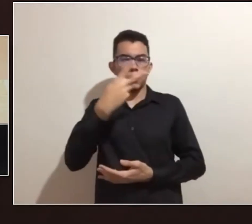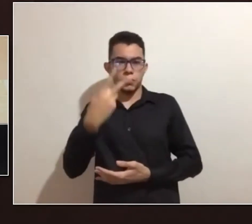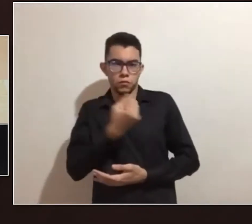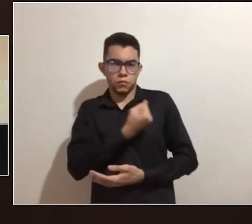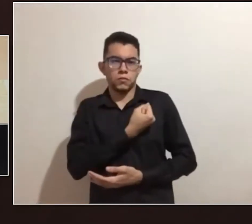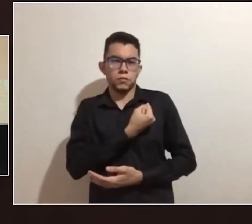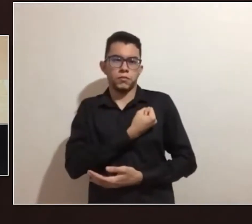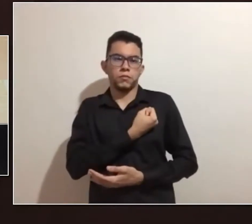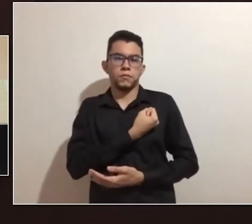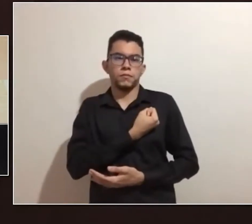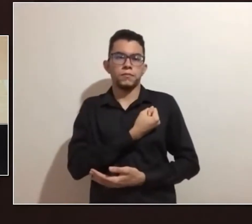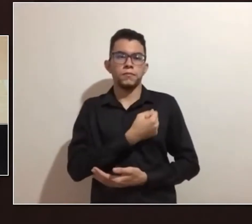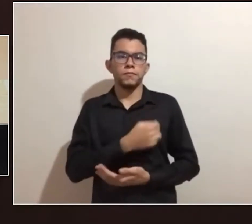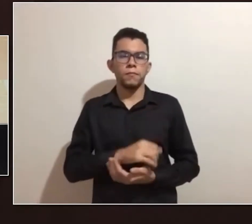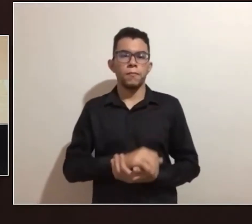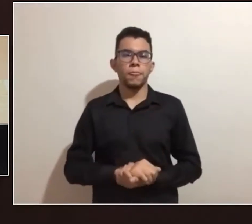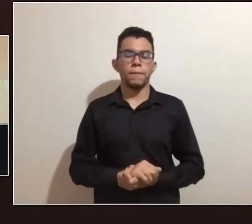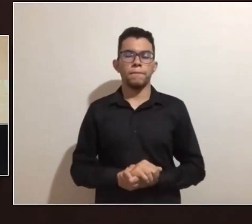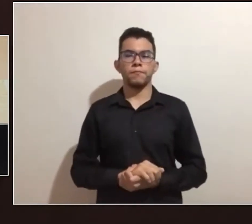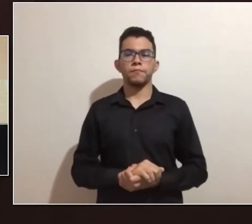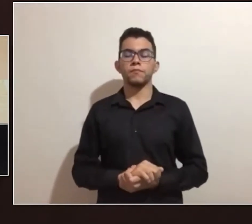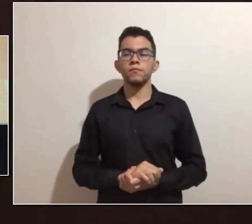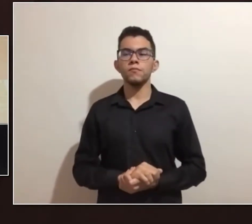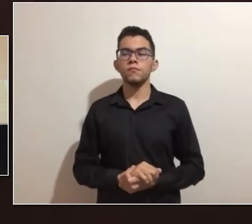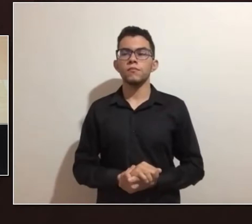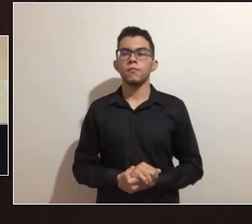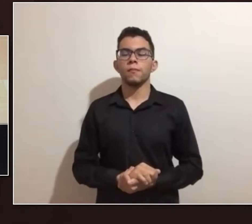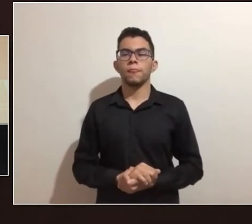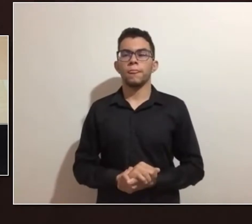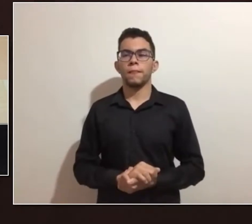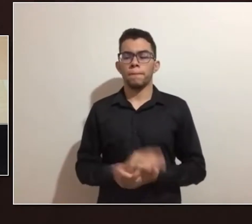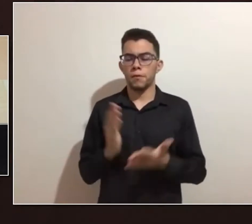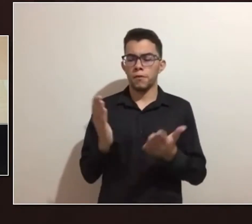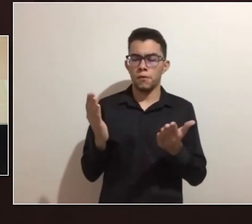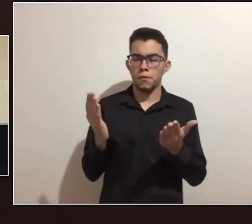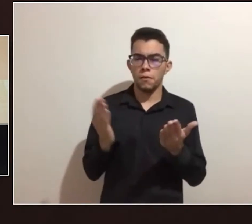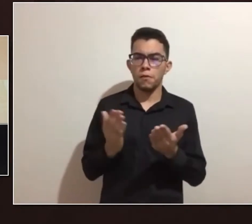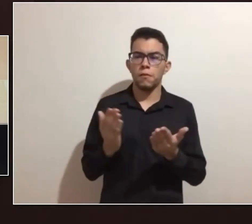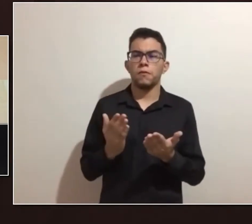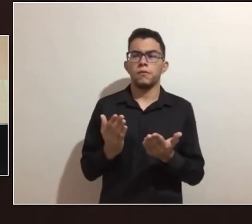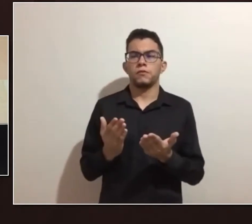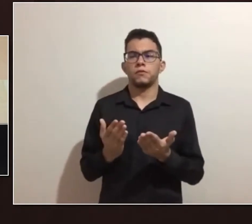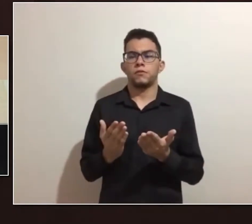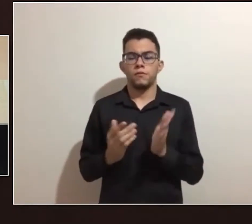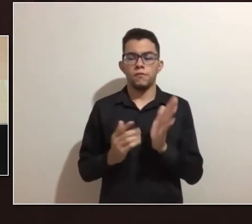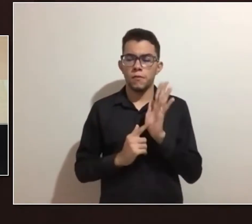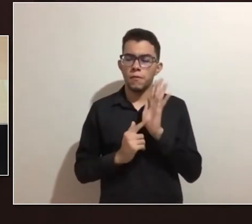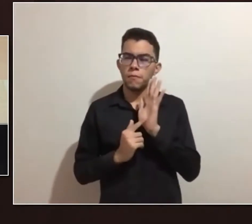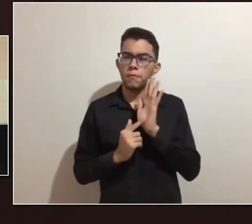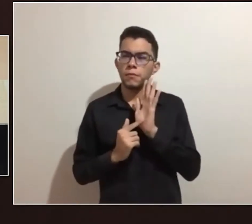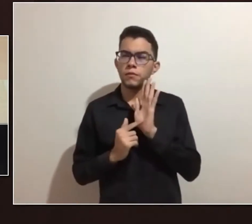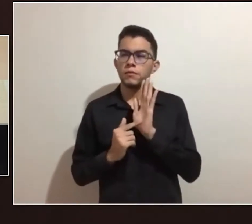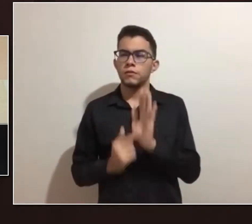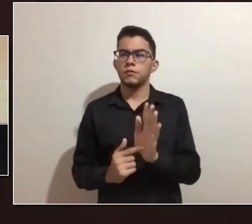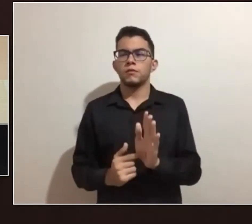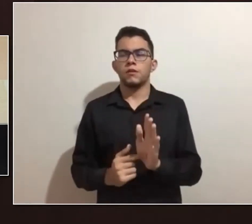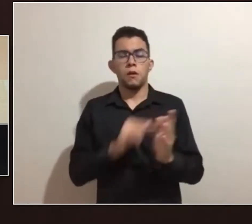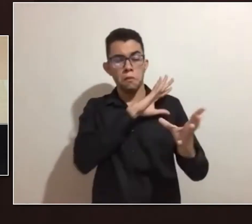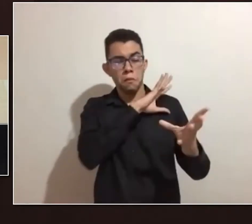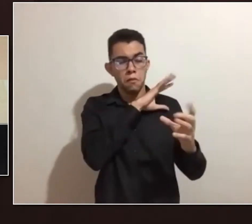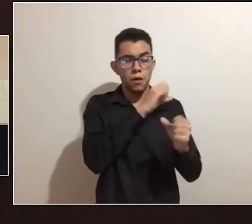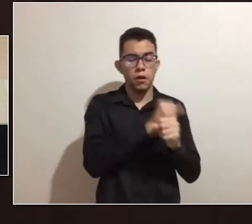fazendo uma sequência de mensagens sobre as 7 igrejas